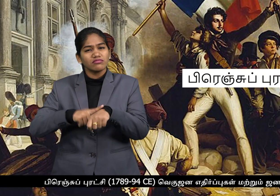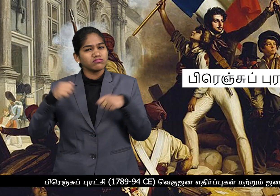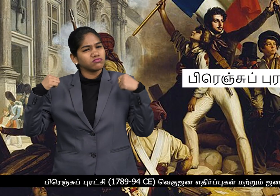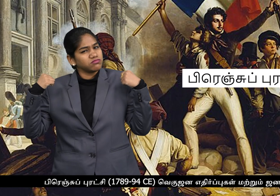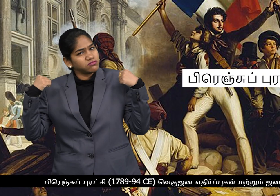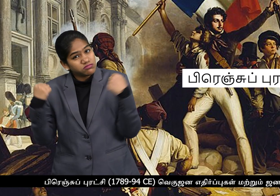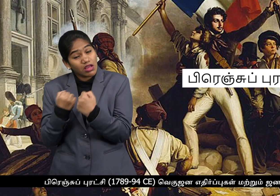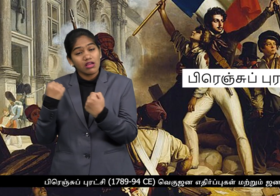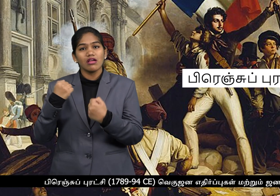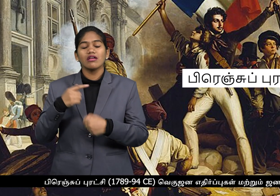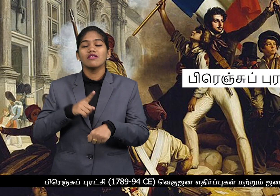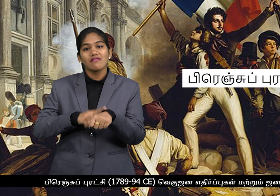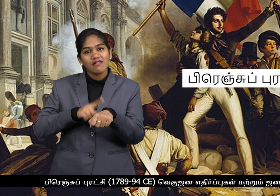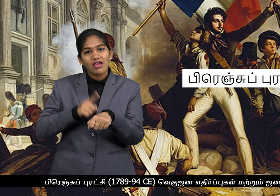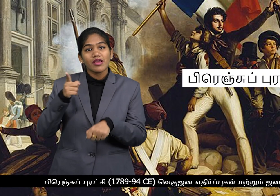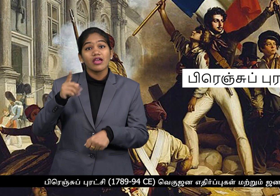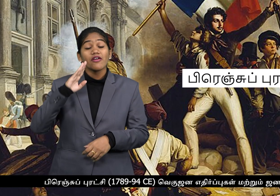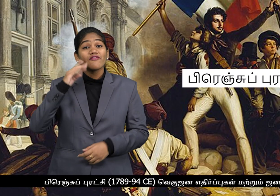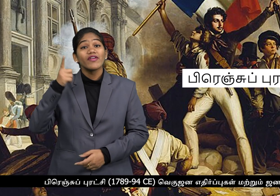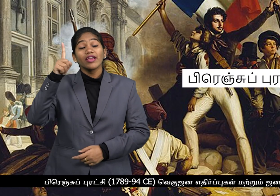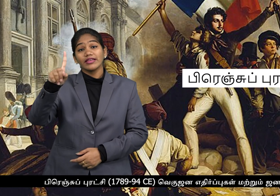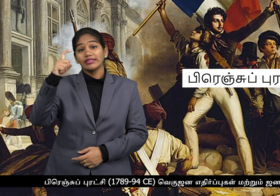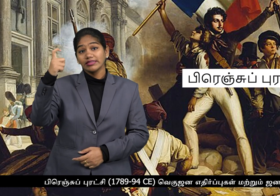பிரெஞ்சு புரட்சி, அதாவது